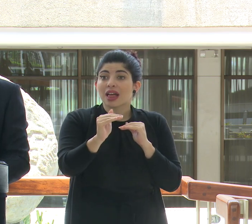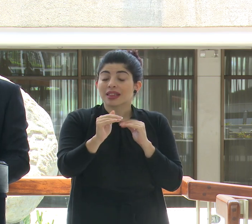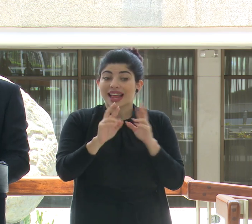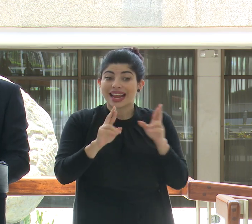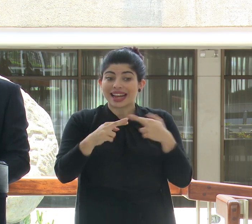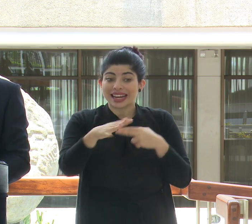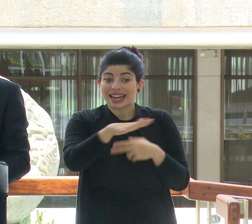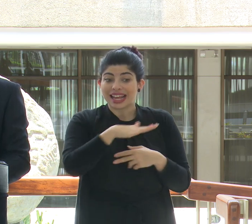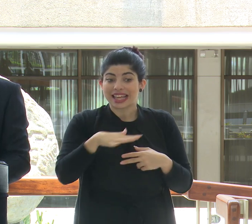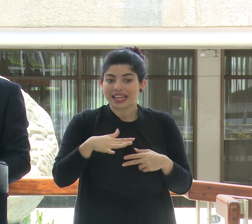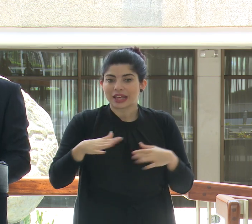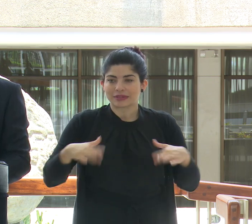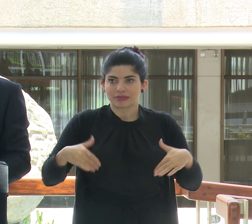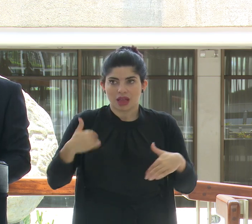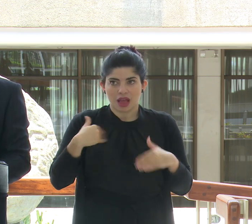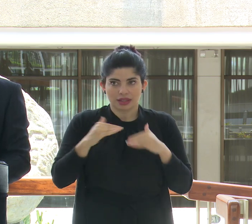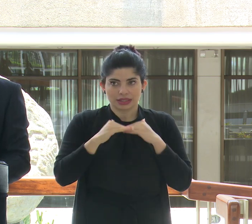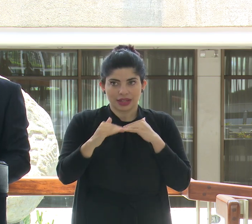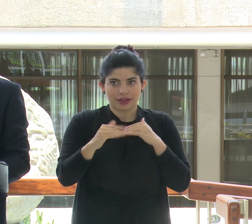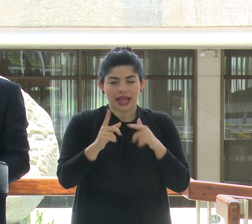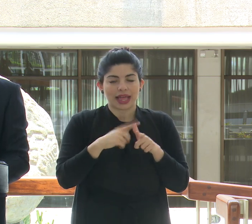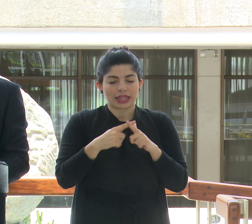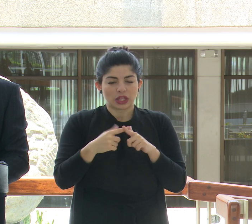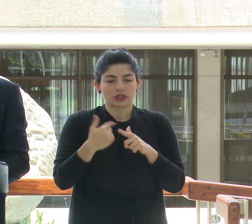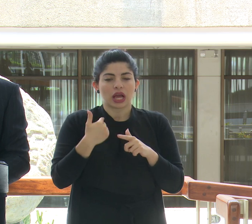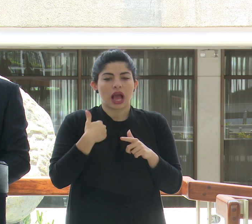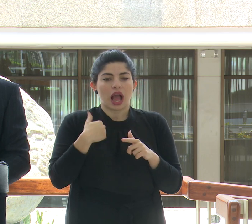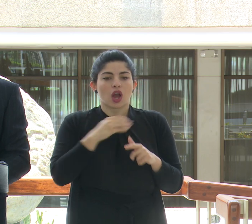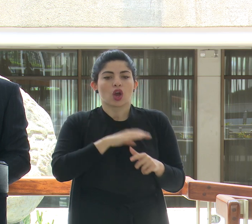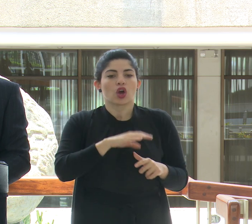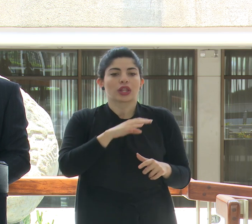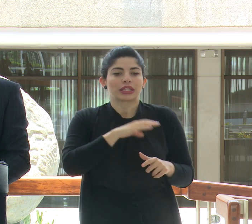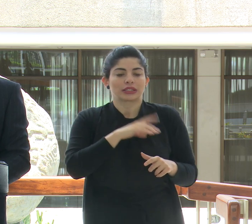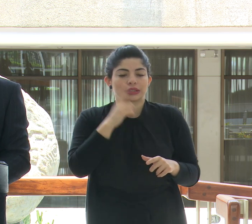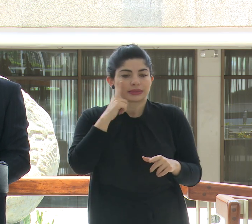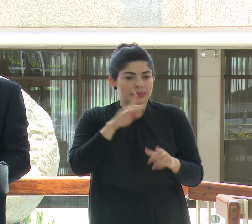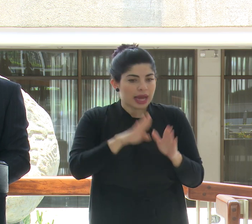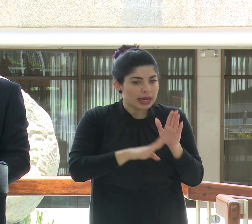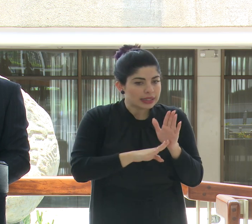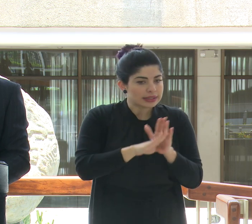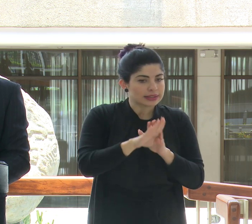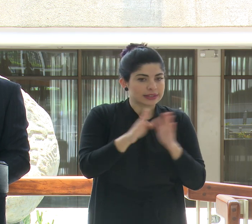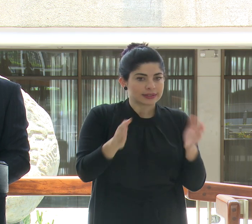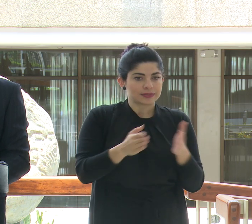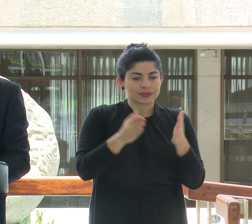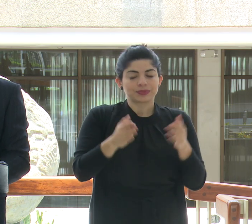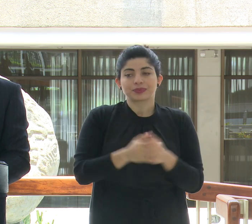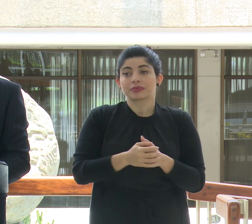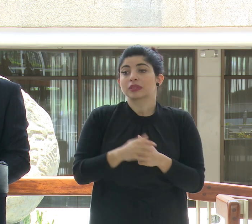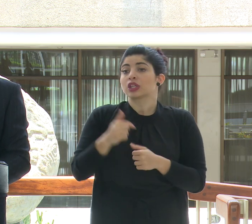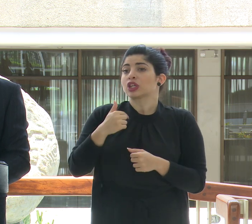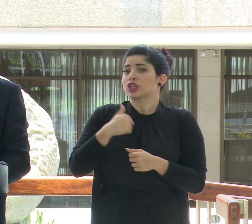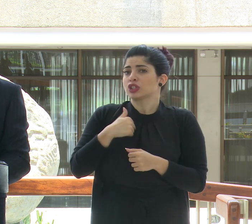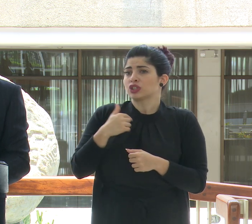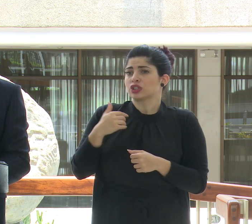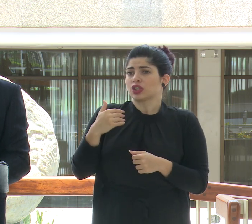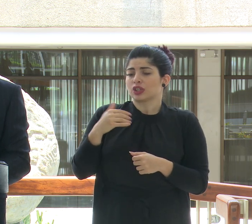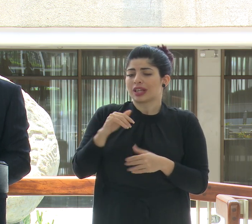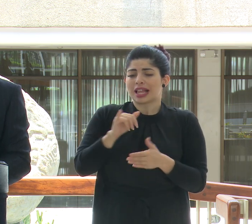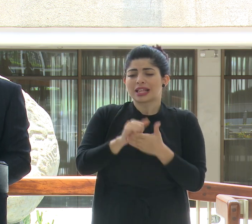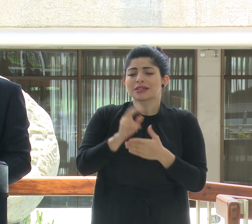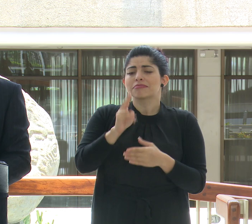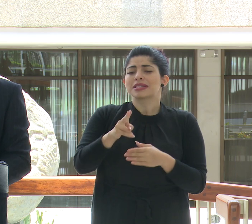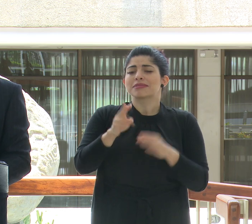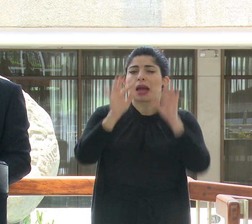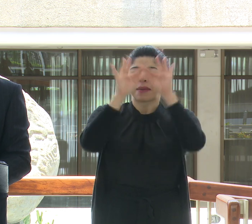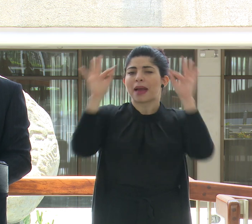región no está gozando necesariamente de eso. Entonces tenemos condiciones para crecer. Y yo tengo, es esa misma